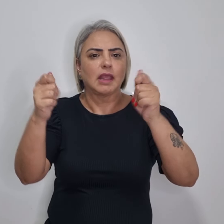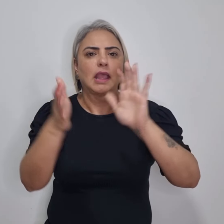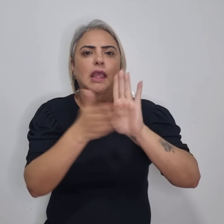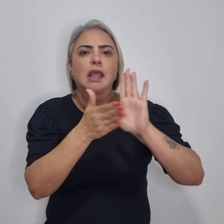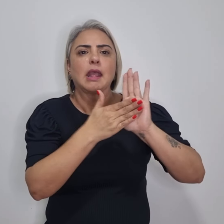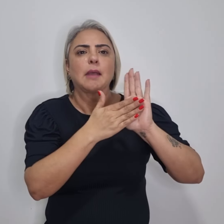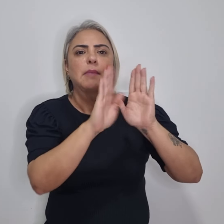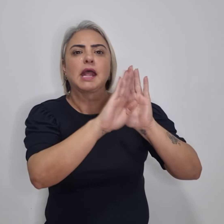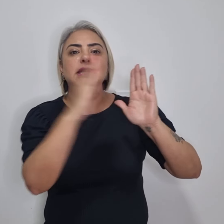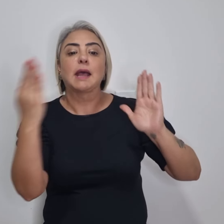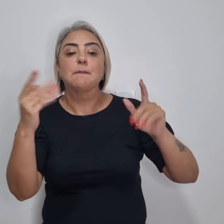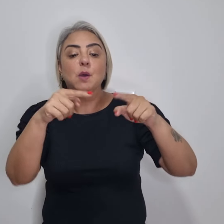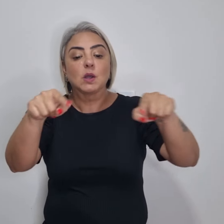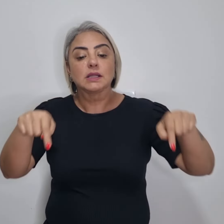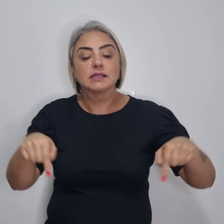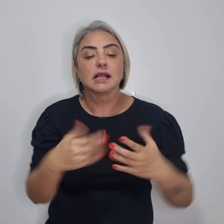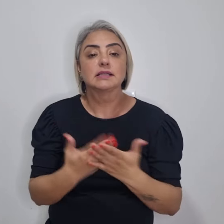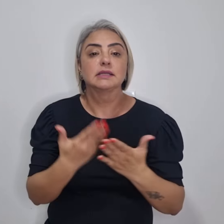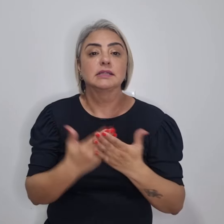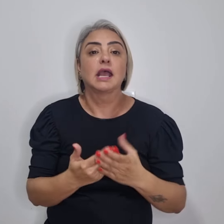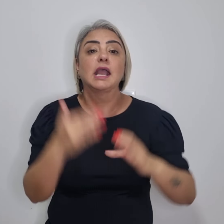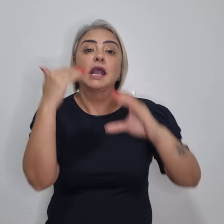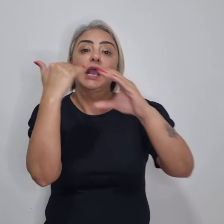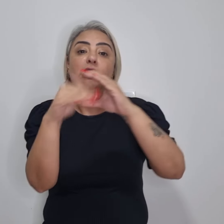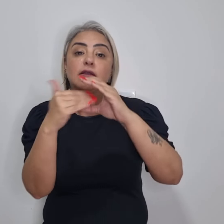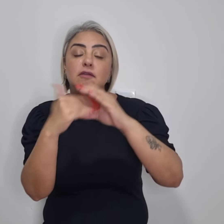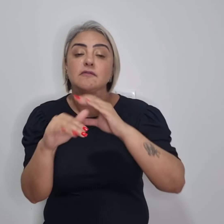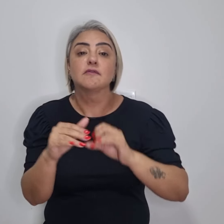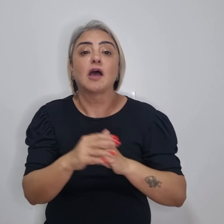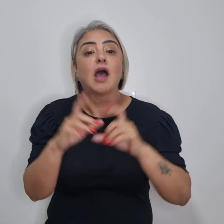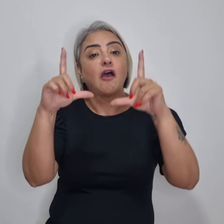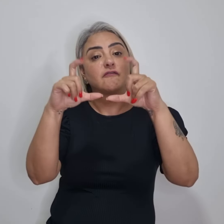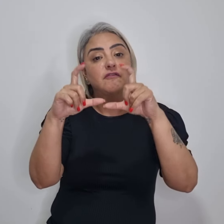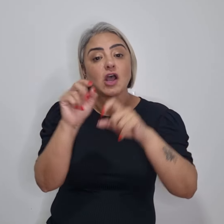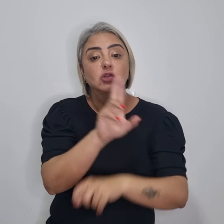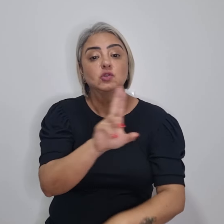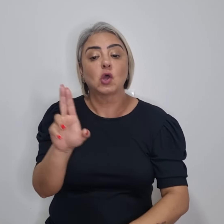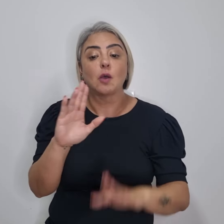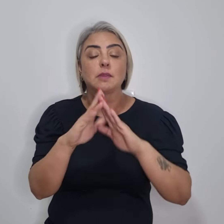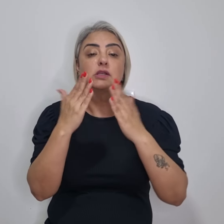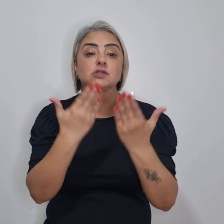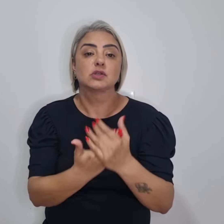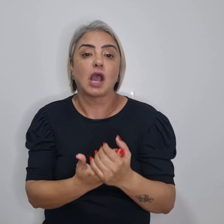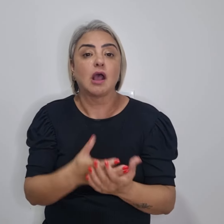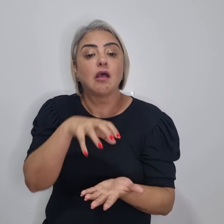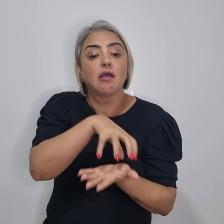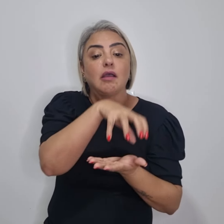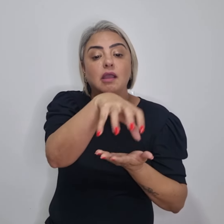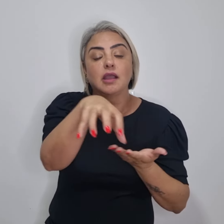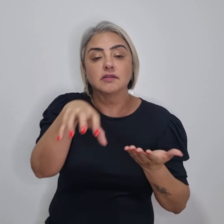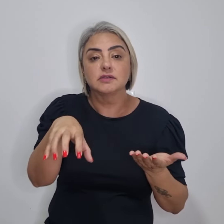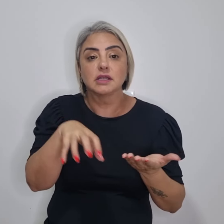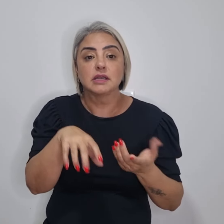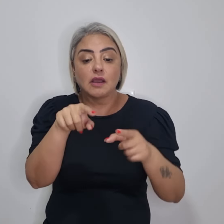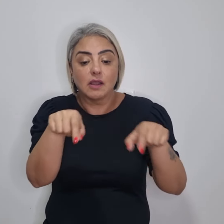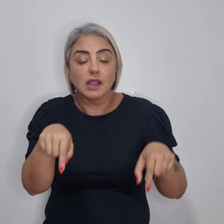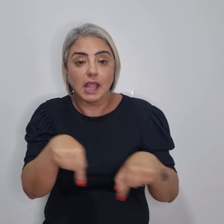da sua sala de aula e envie a imagem com o nome da escola regional e a turma em que você